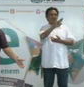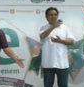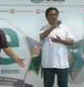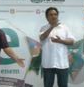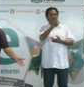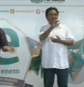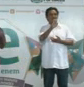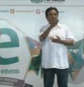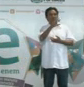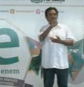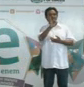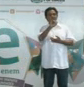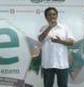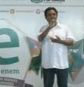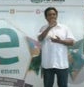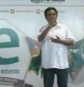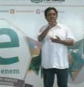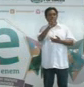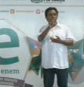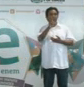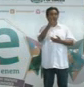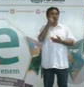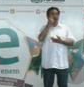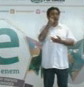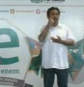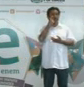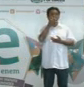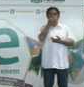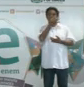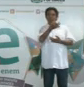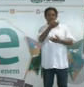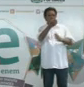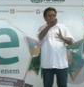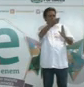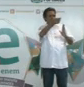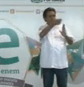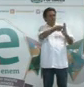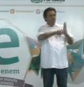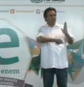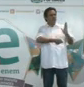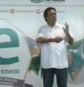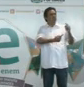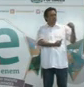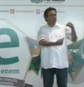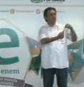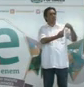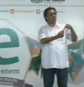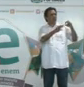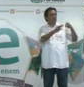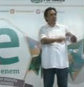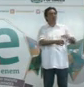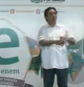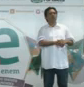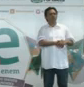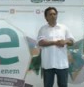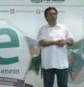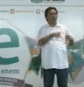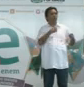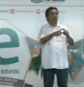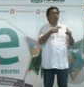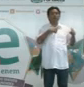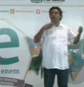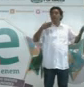Disseu. Pode olhar que o argumento que o rapaz criou na redação dele é extremamente pertinente.